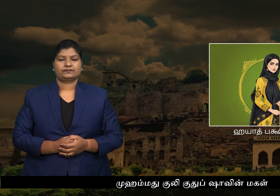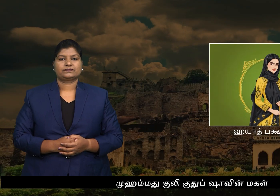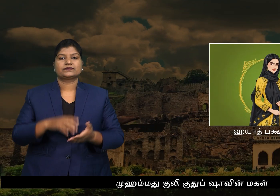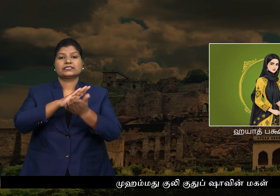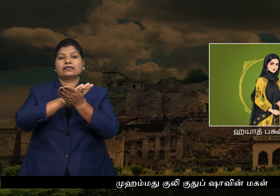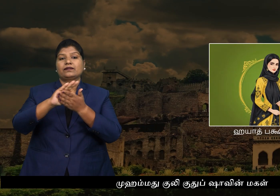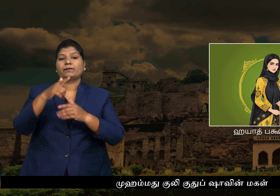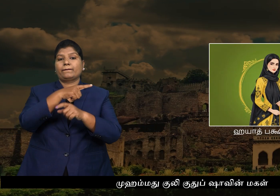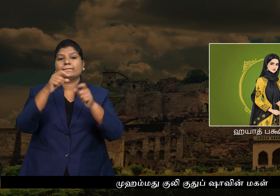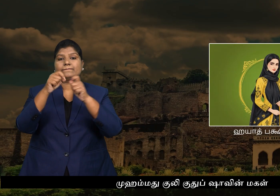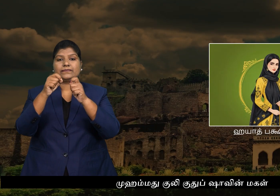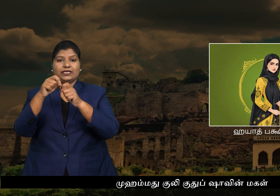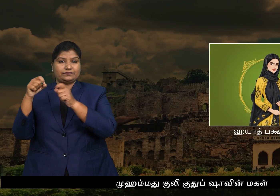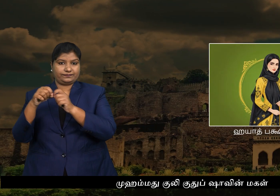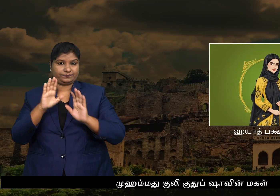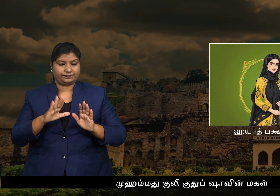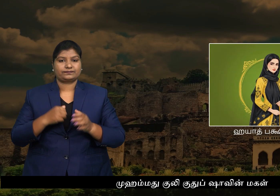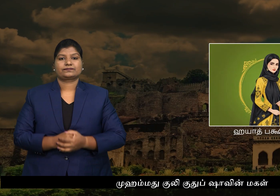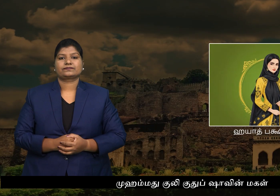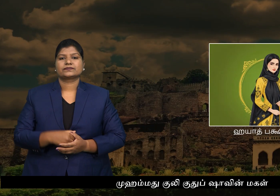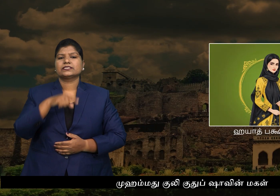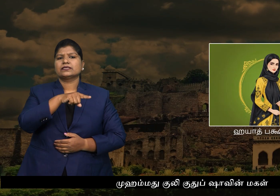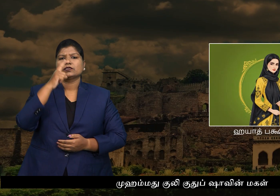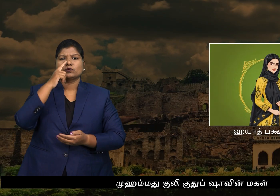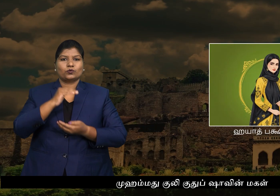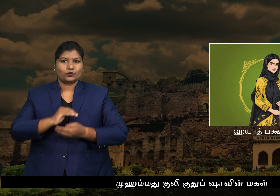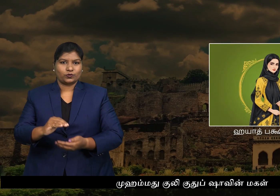முகமது குலி குதுப் ஷாவின் மகள்